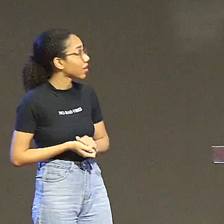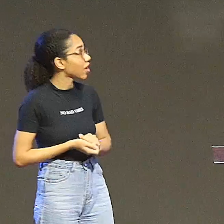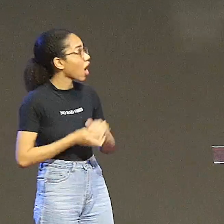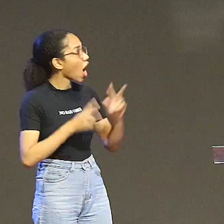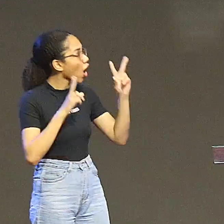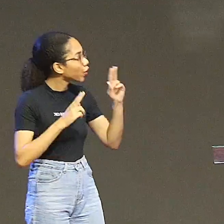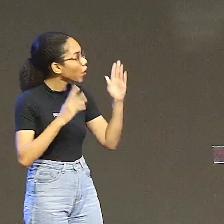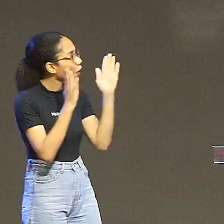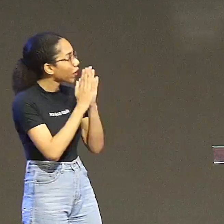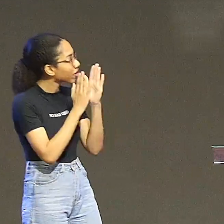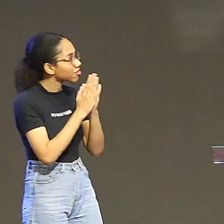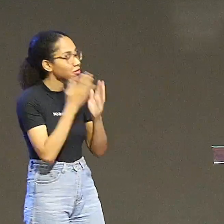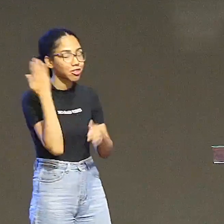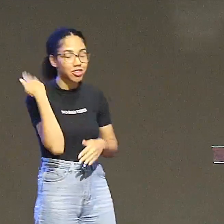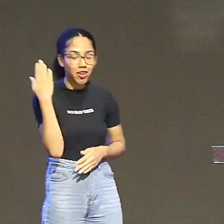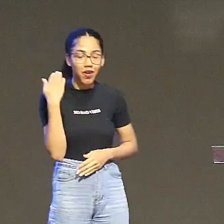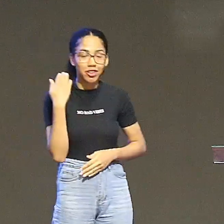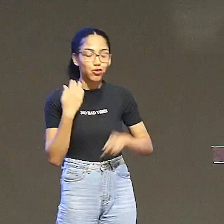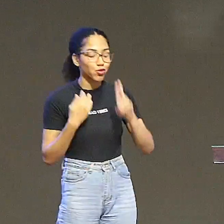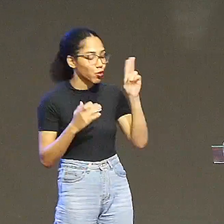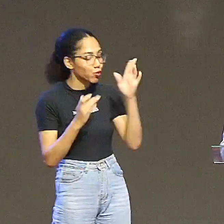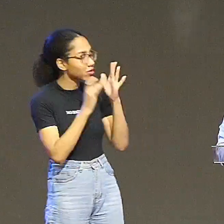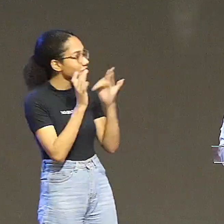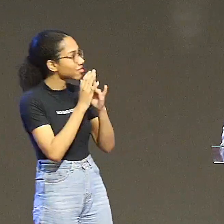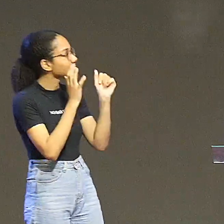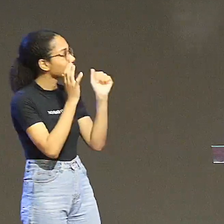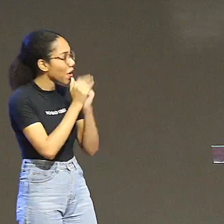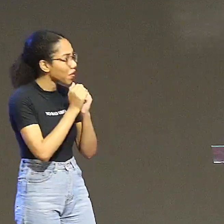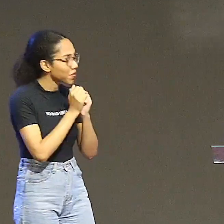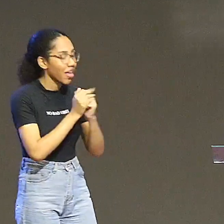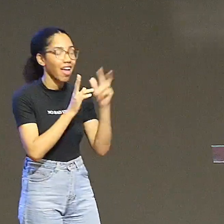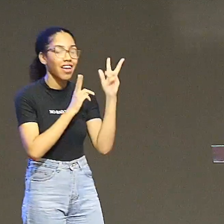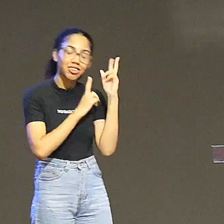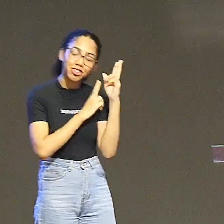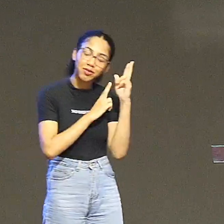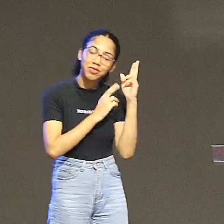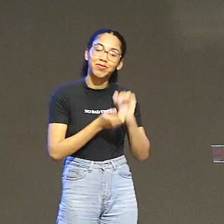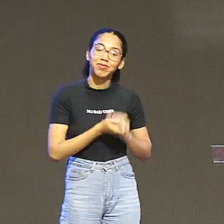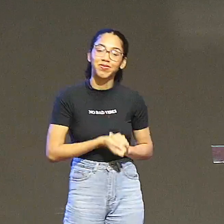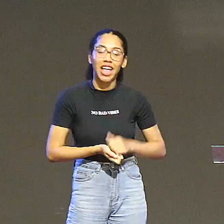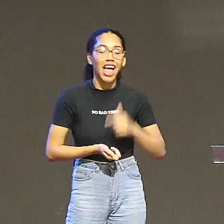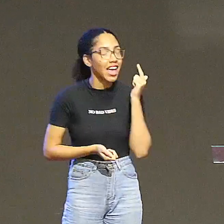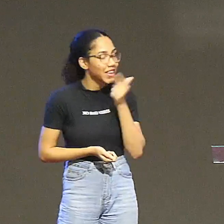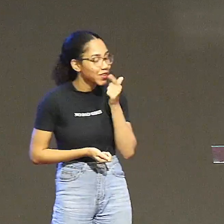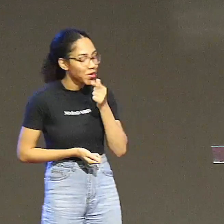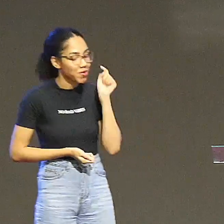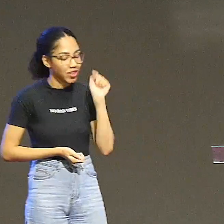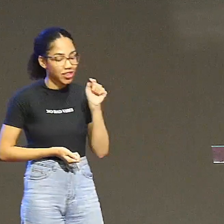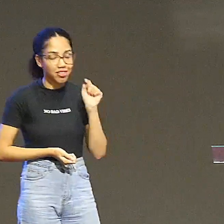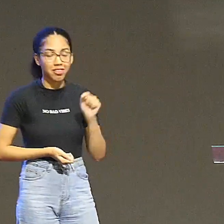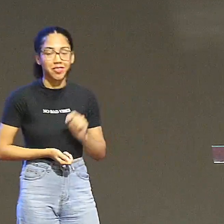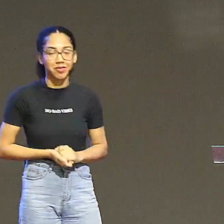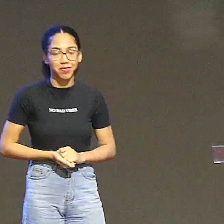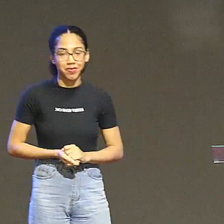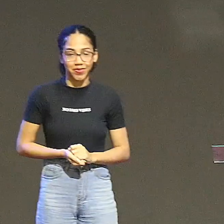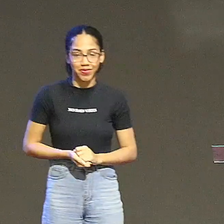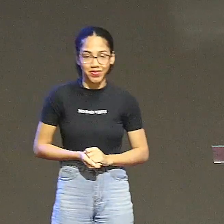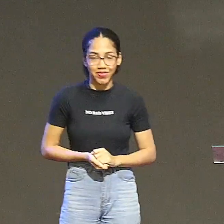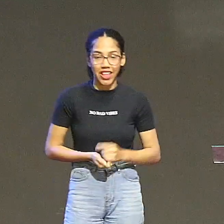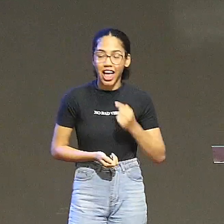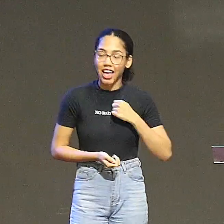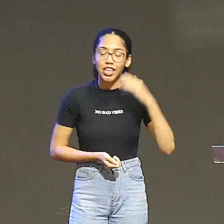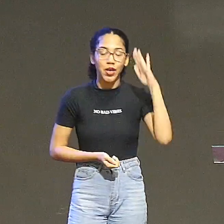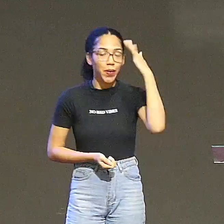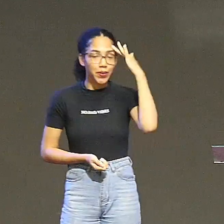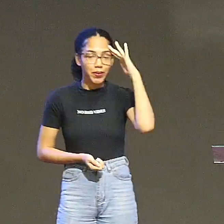em nome de Jesus amém e dorm aí a galera riu daquilo eu rio daquilo né e eu super